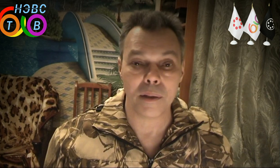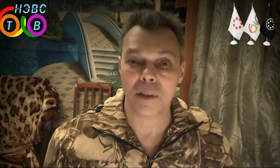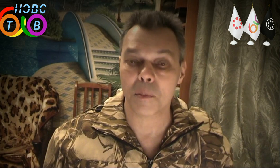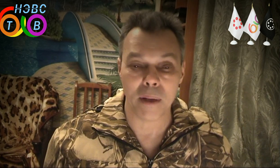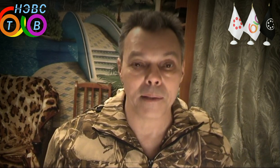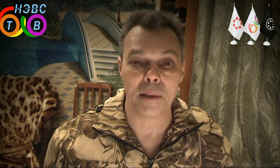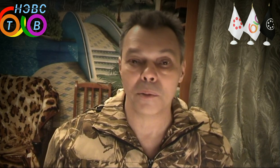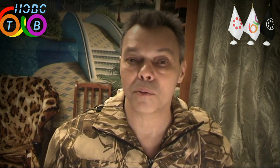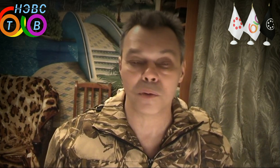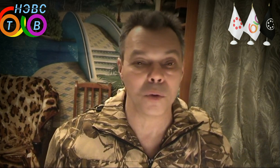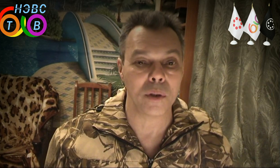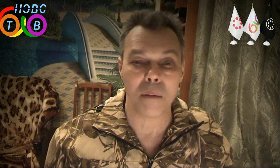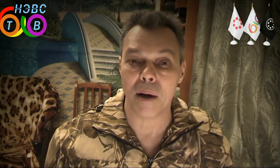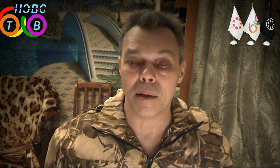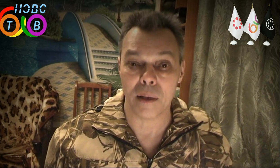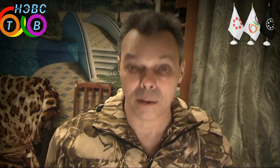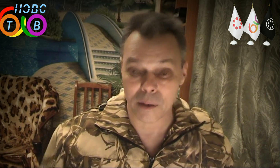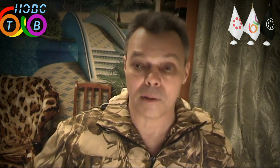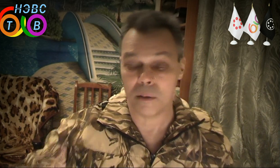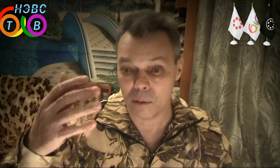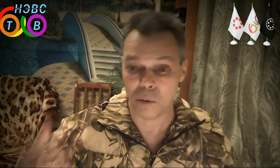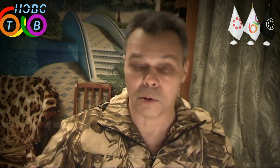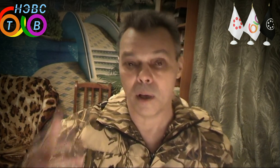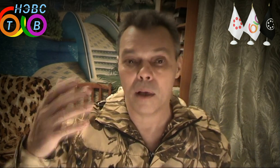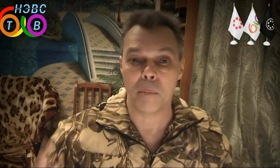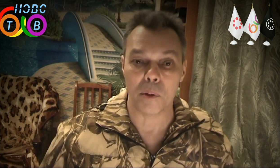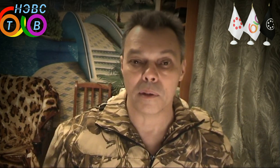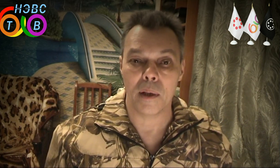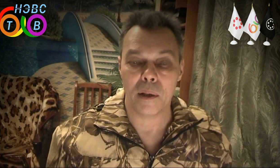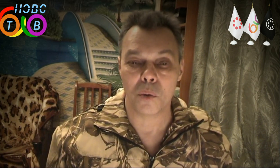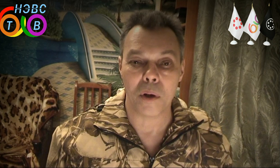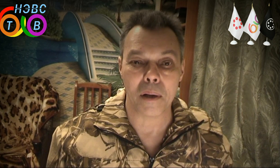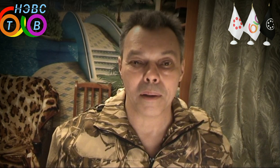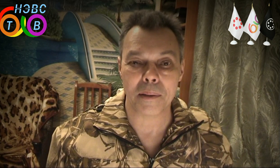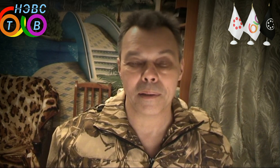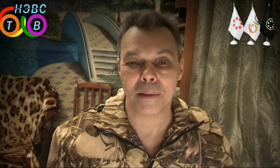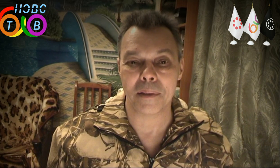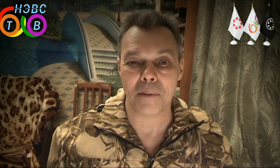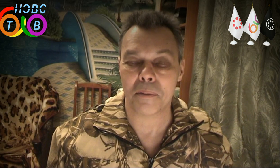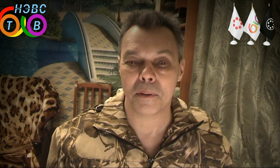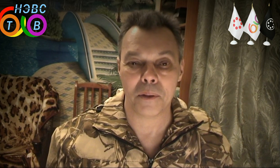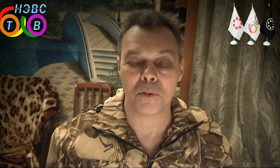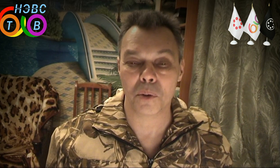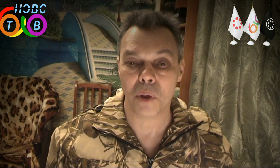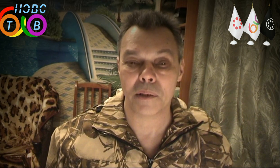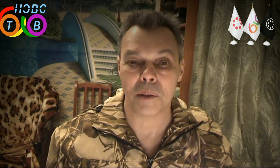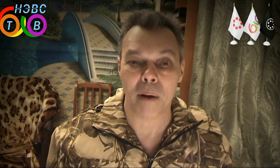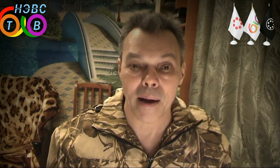энергетические всплески идут, все нормально, энергетические идут же импульсы, и то, как говорится, от нервов, и все, что хотите. Поля